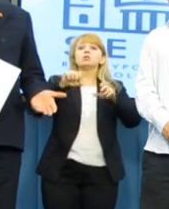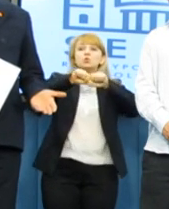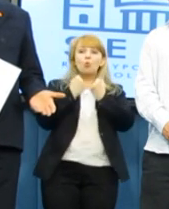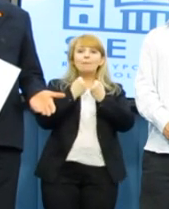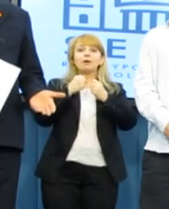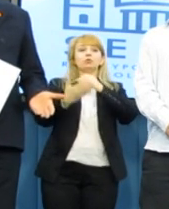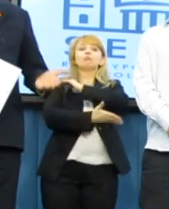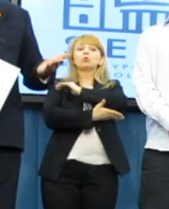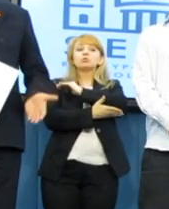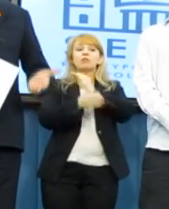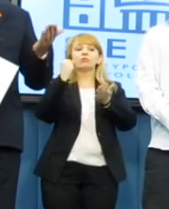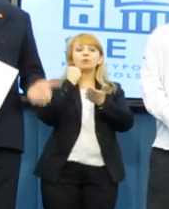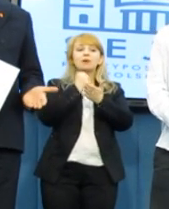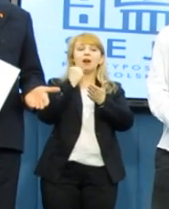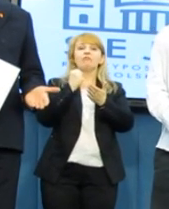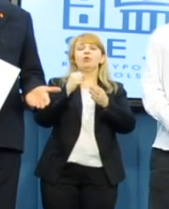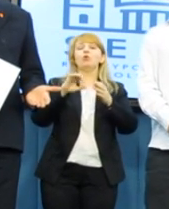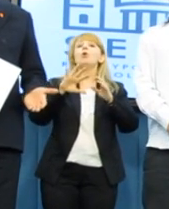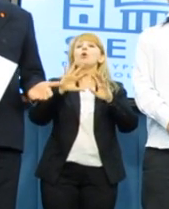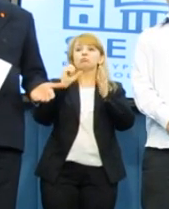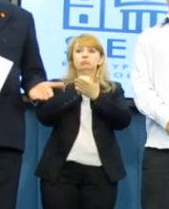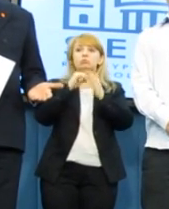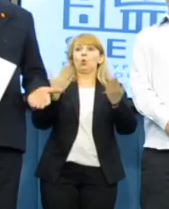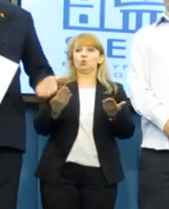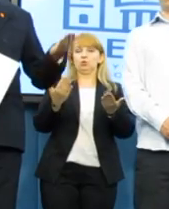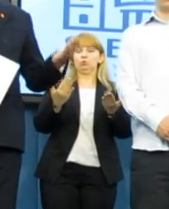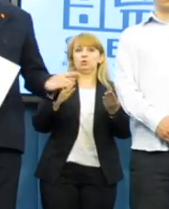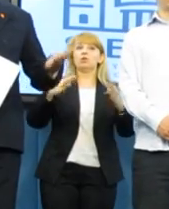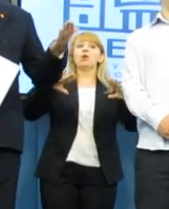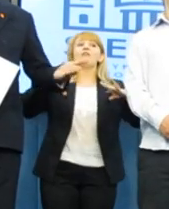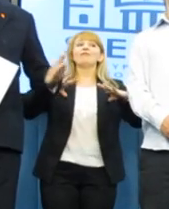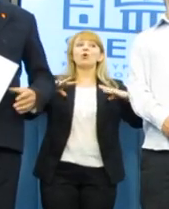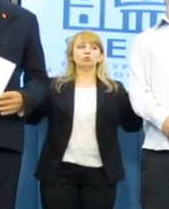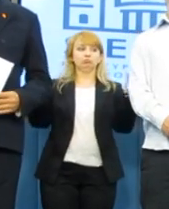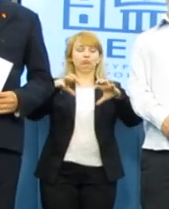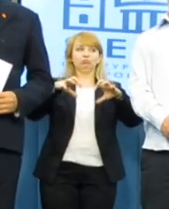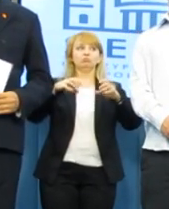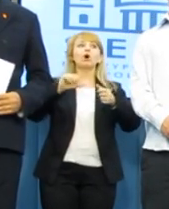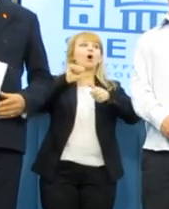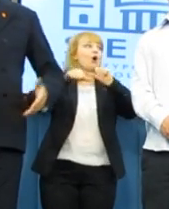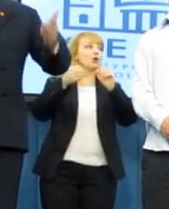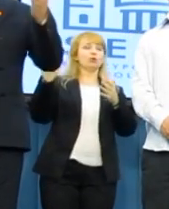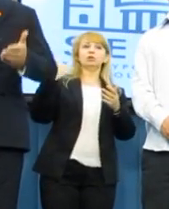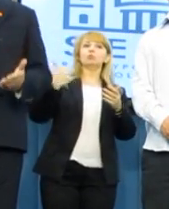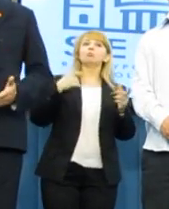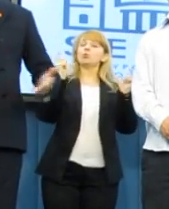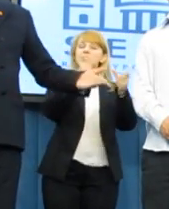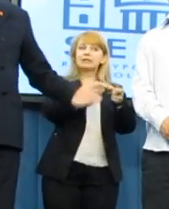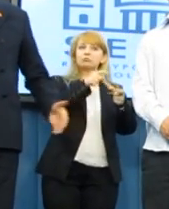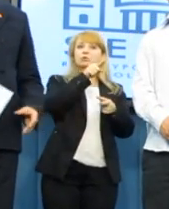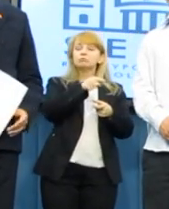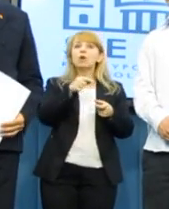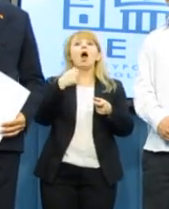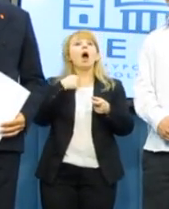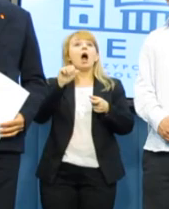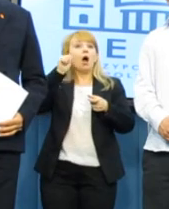prawa konstytucyjnego do wolności zgromadzeń. W ten sposób można powiedzieć, wczoraj, rok temu zatrzymano Andrzeja Dołeckiego, a jutro zatrzyma się każdego